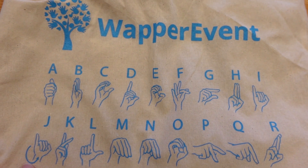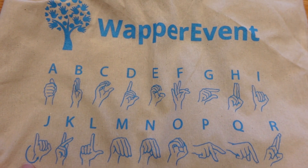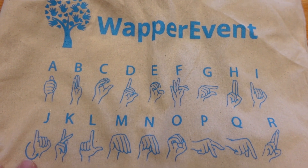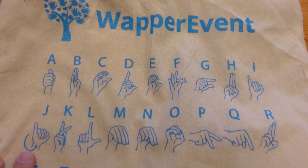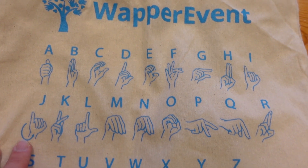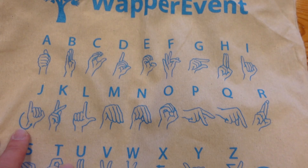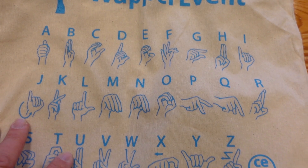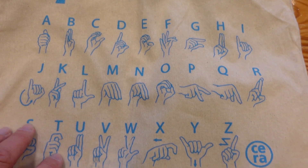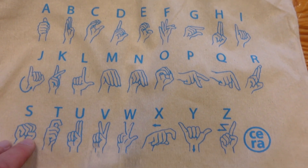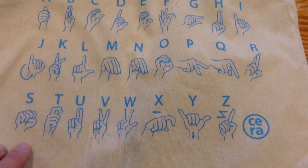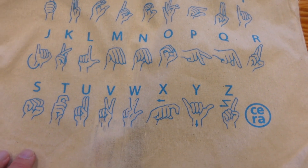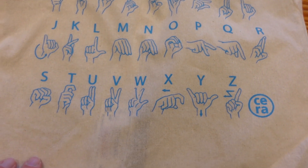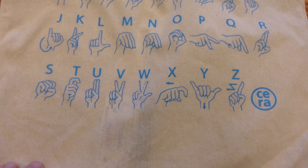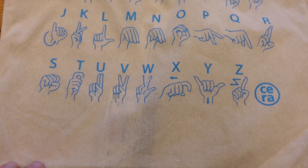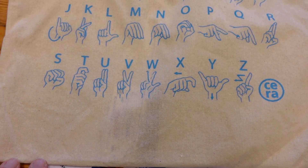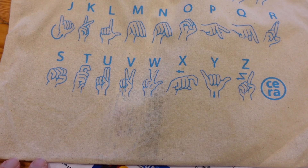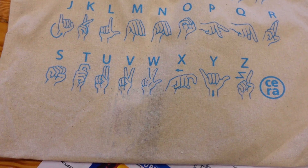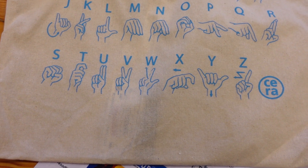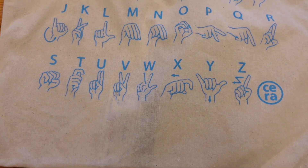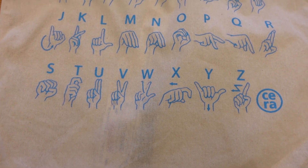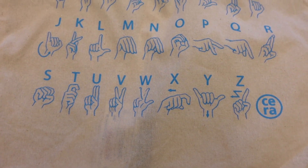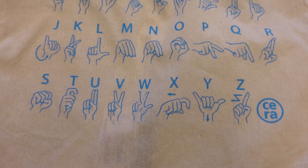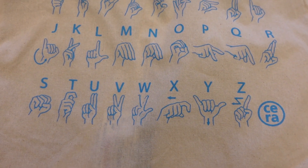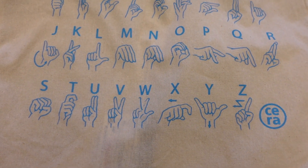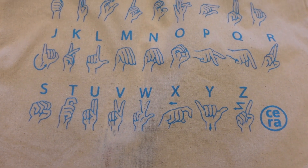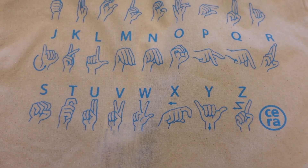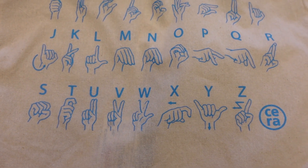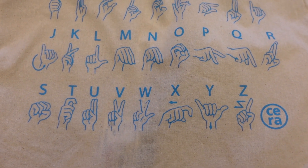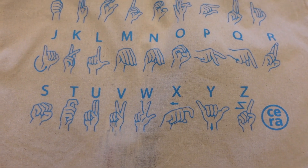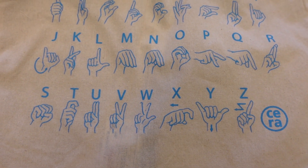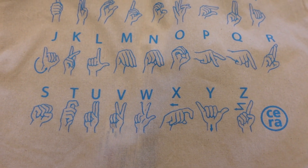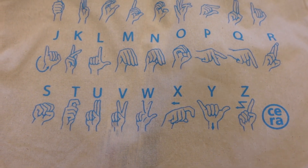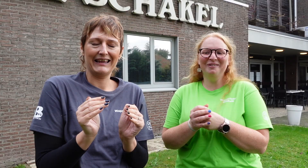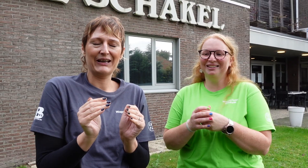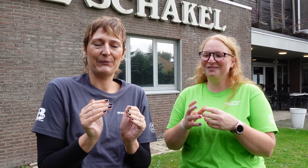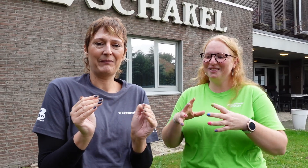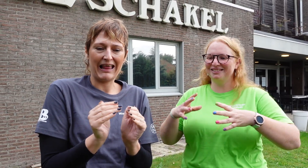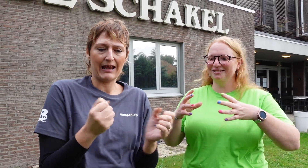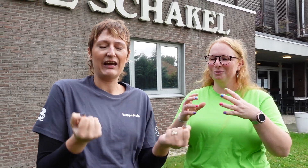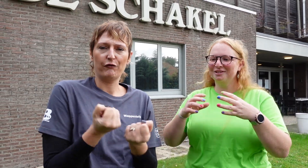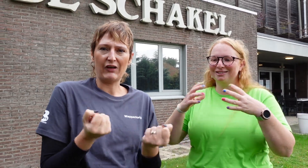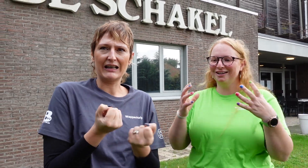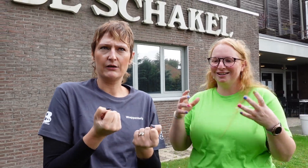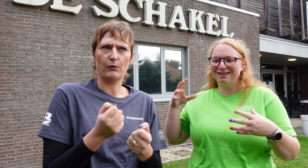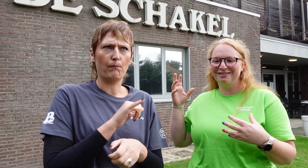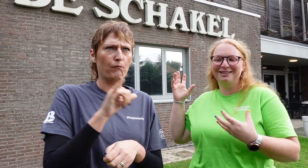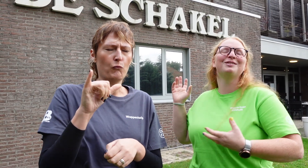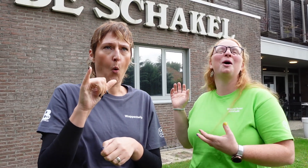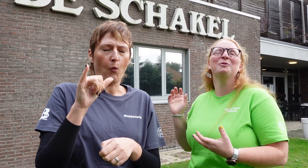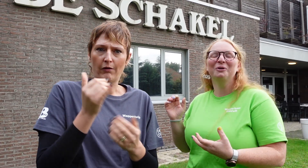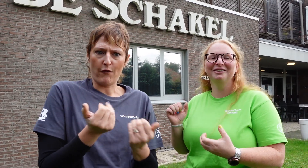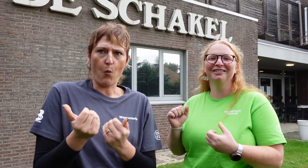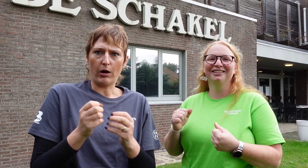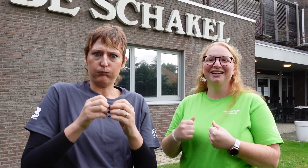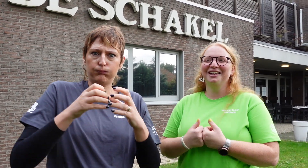naam kan maken Ja het eerste was nog heel klein ehm en dat was nooit gedacht dat dat dit